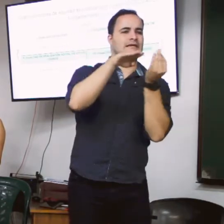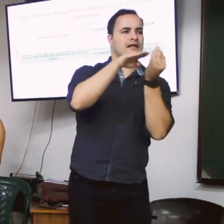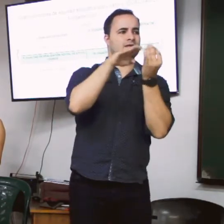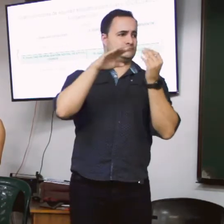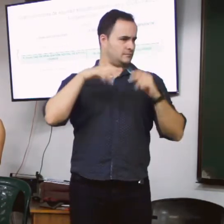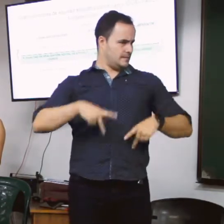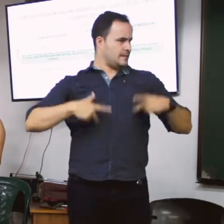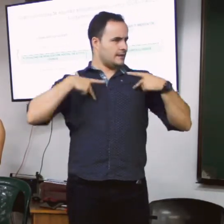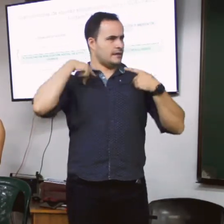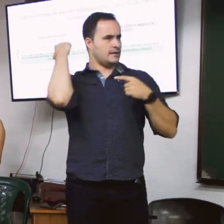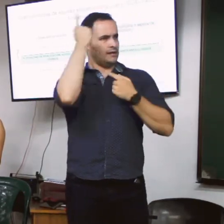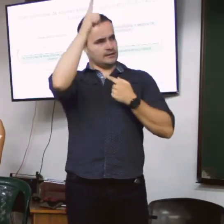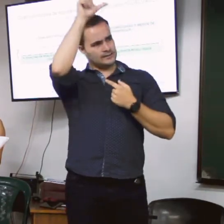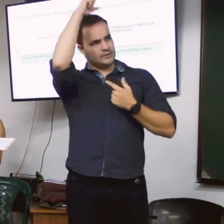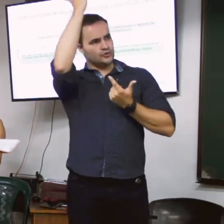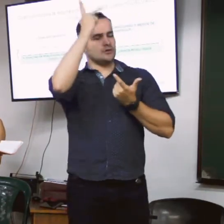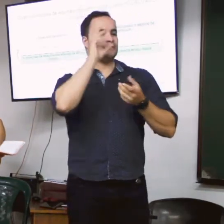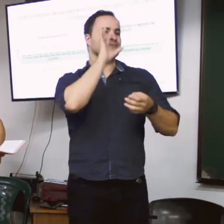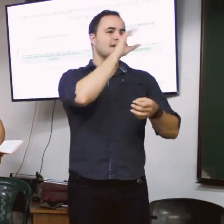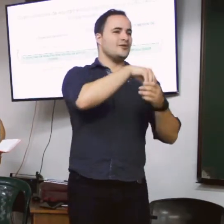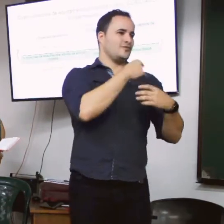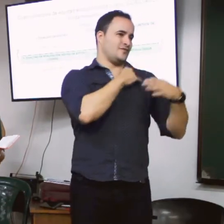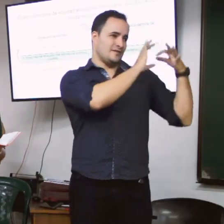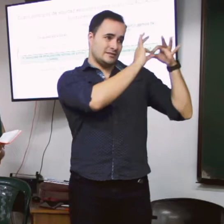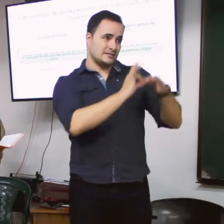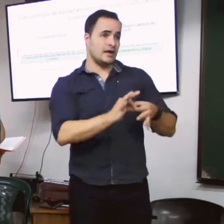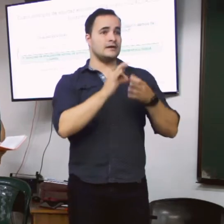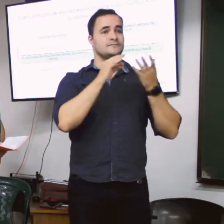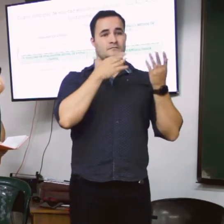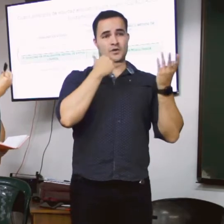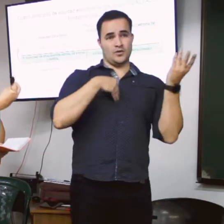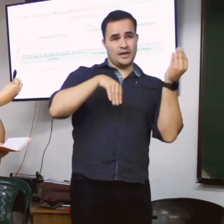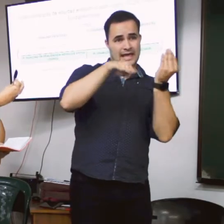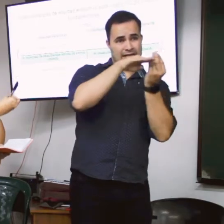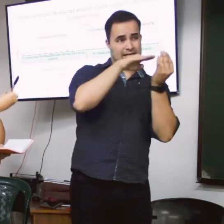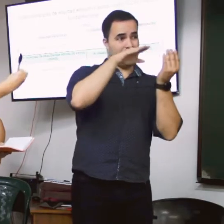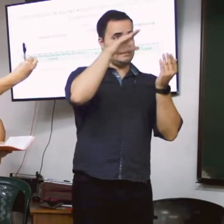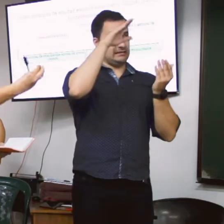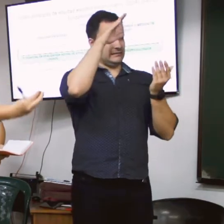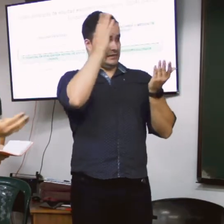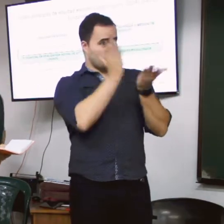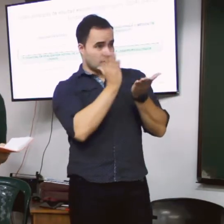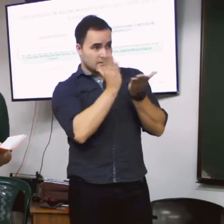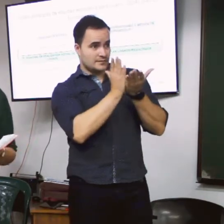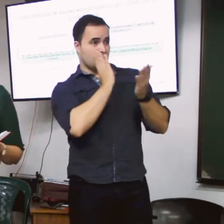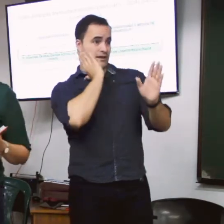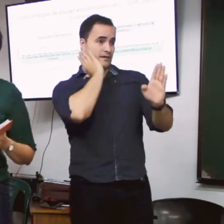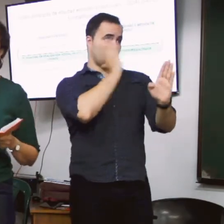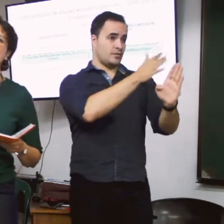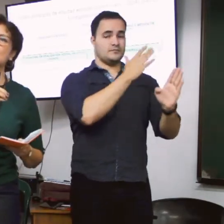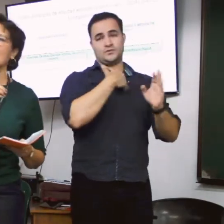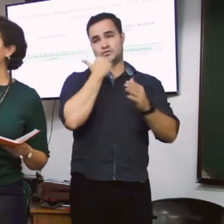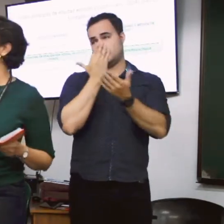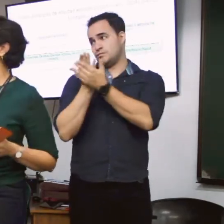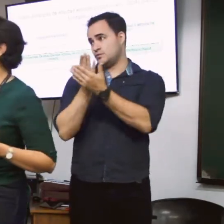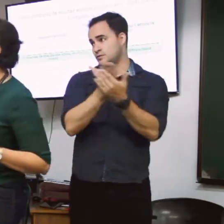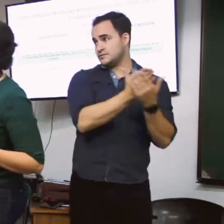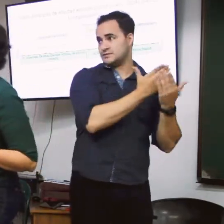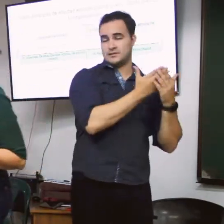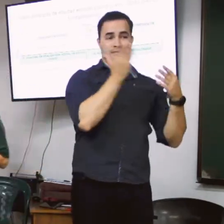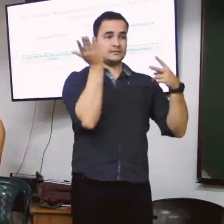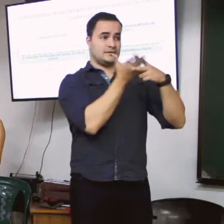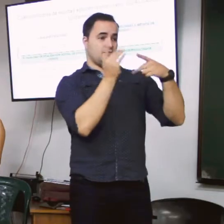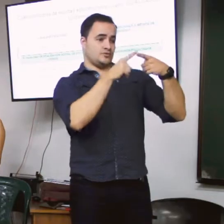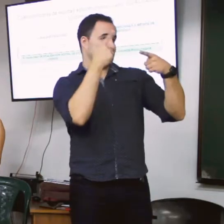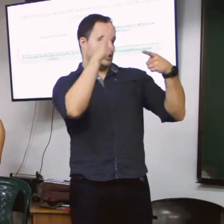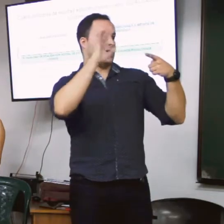humana. Entonces, mi primera pregunta es si comenzamos a orientar el segundo momento en una